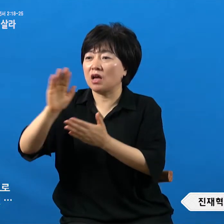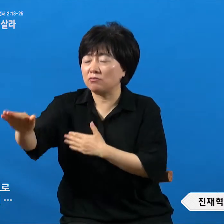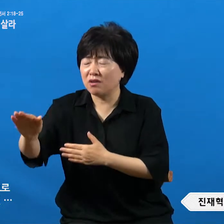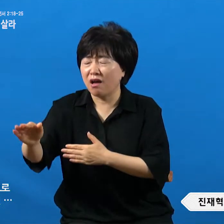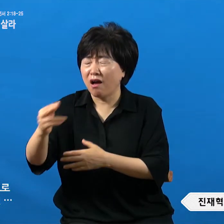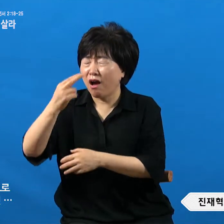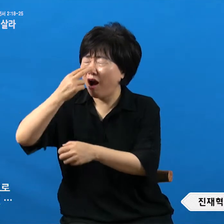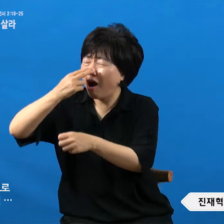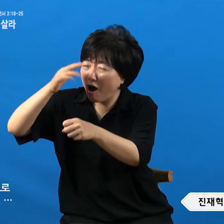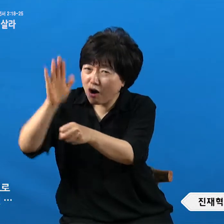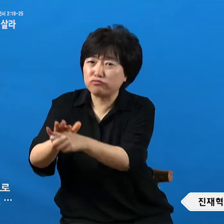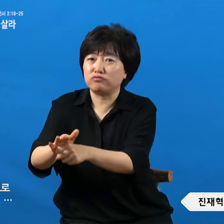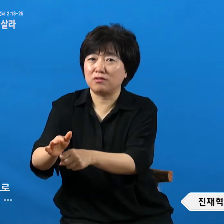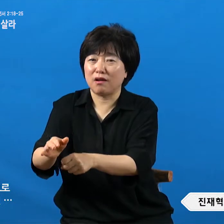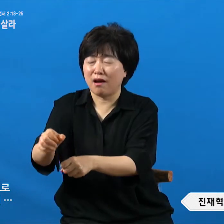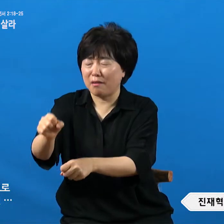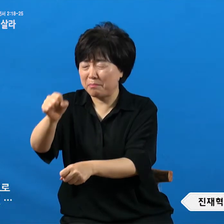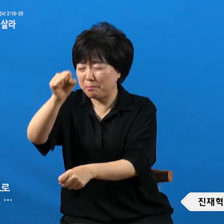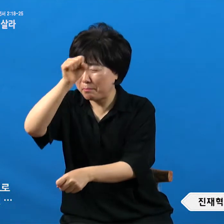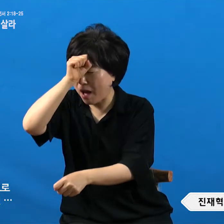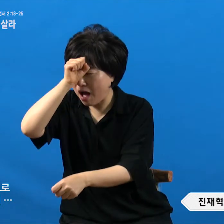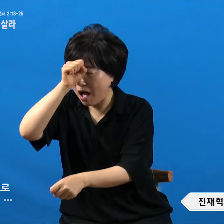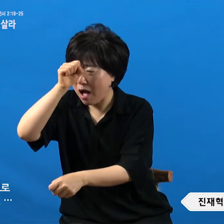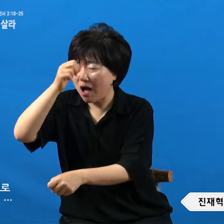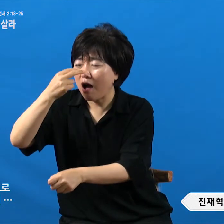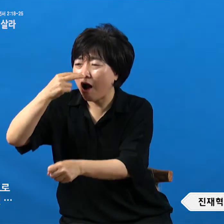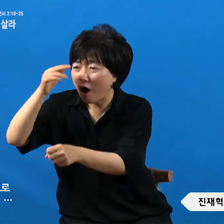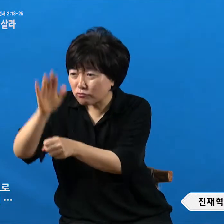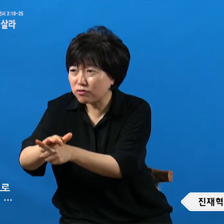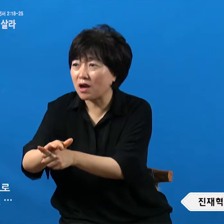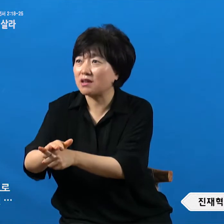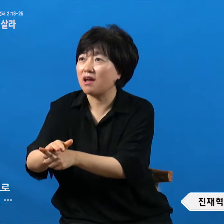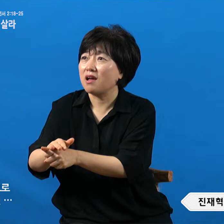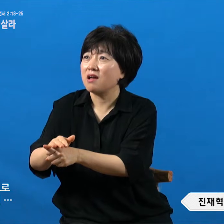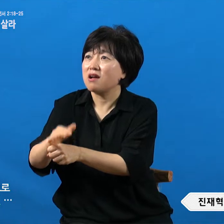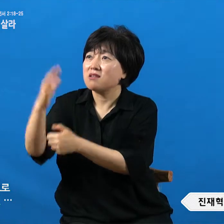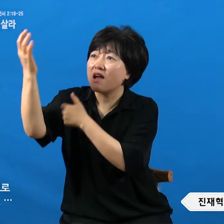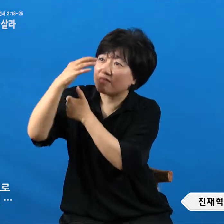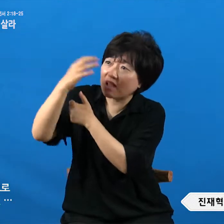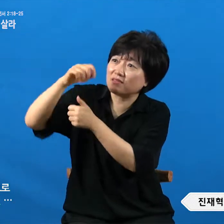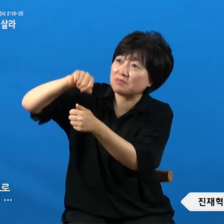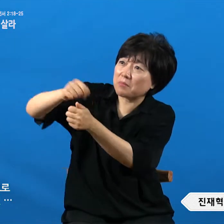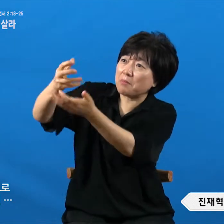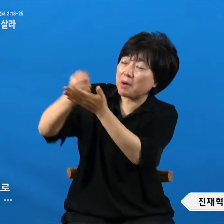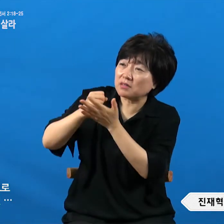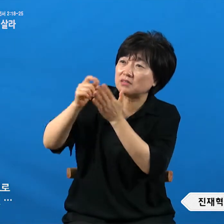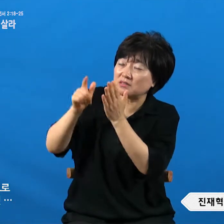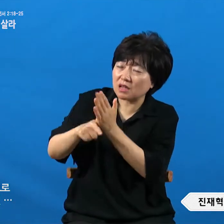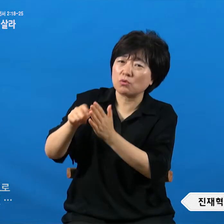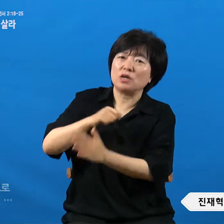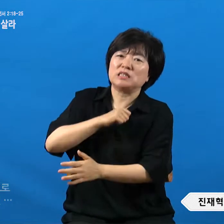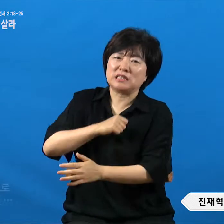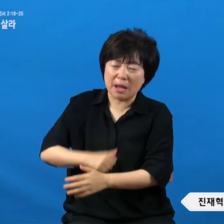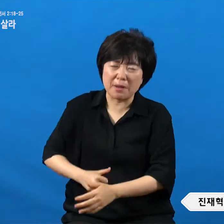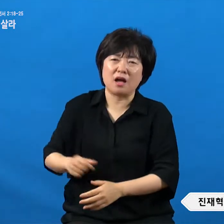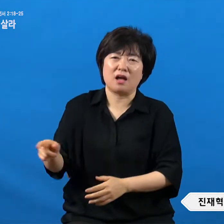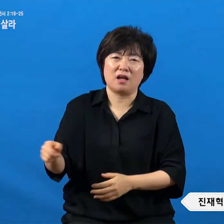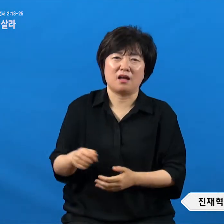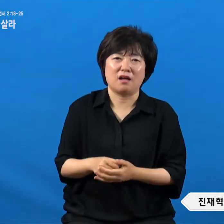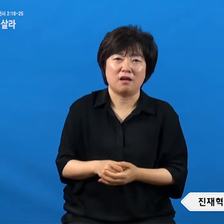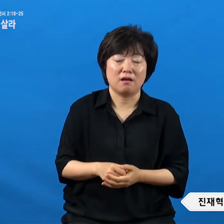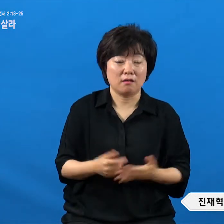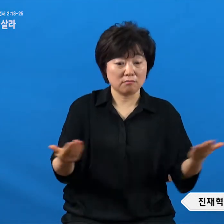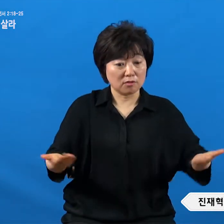매를 맞는다면 그것은 당연한 일입니다. 우리가 지각을 해서 문제가 되고 성실하지 못해서, 일을 제대로